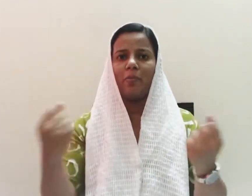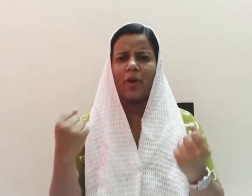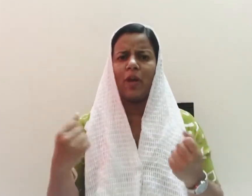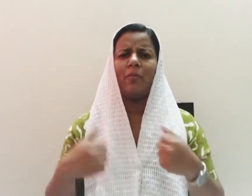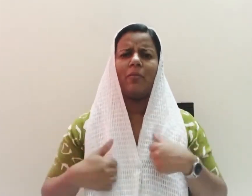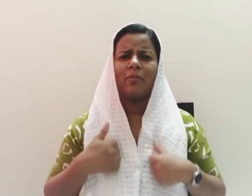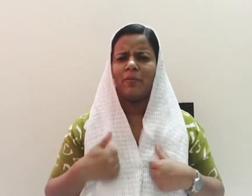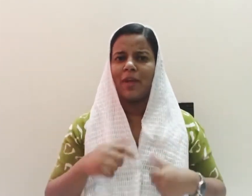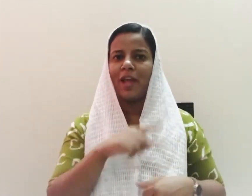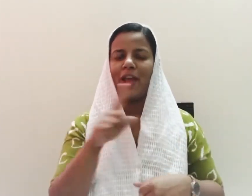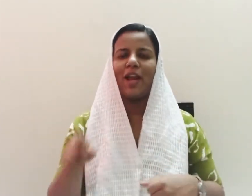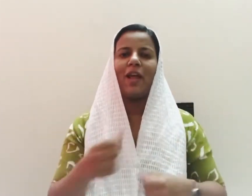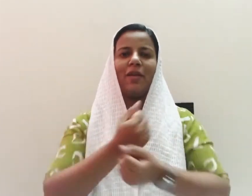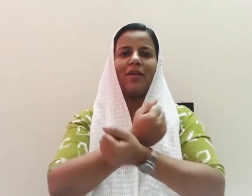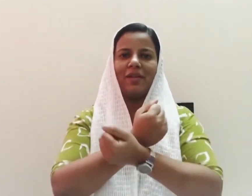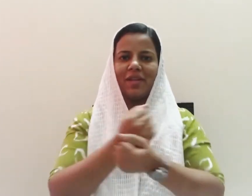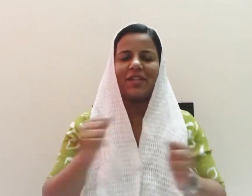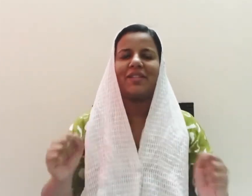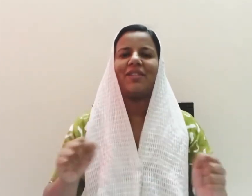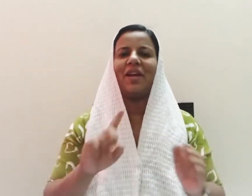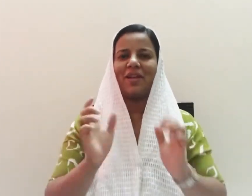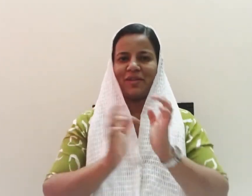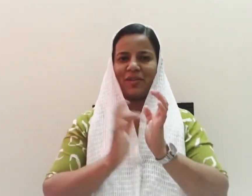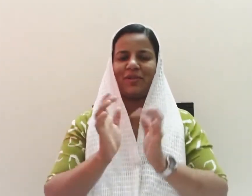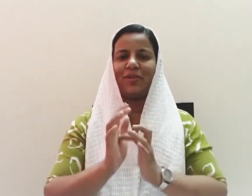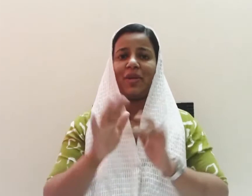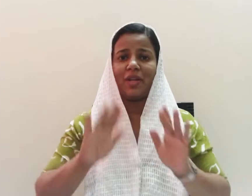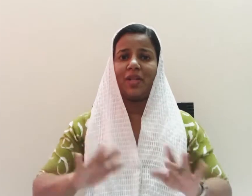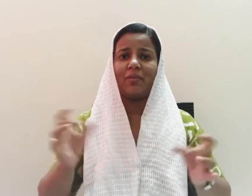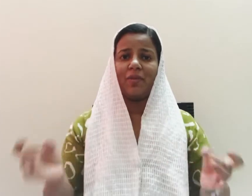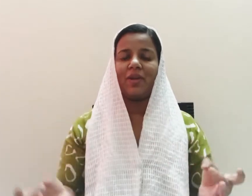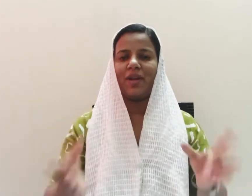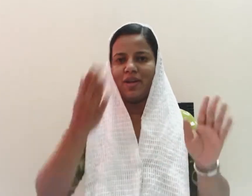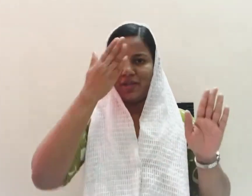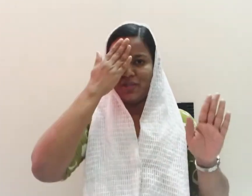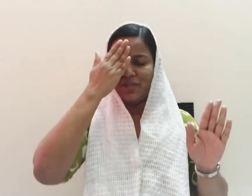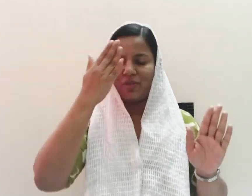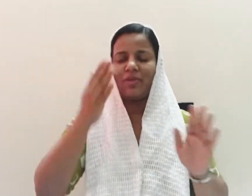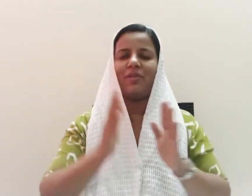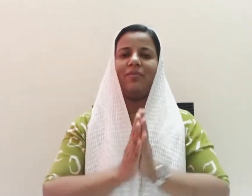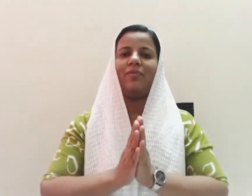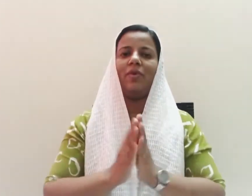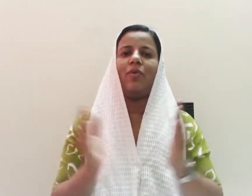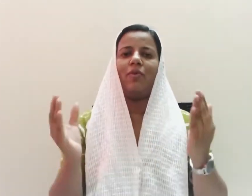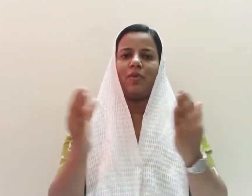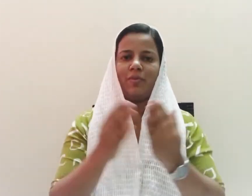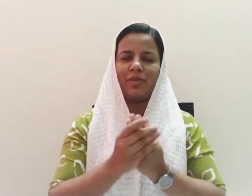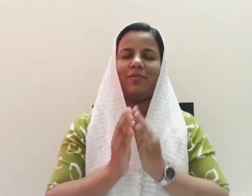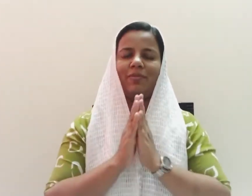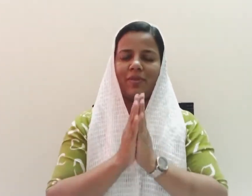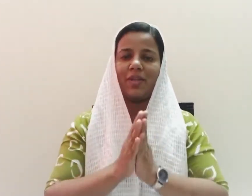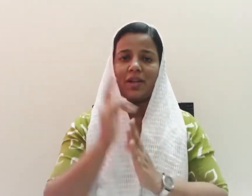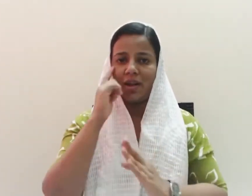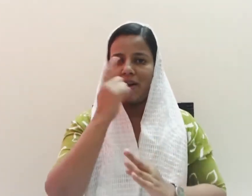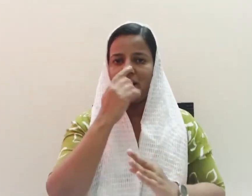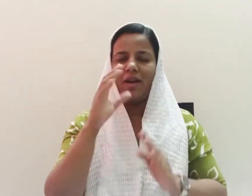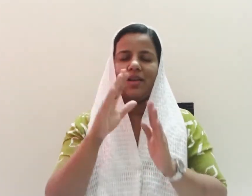അവൻ രക്ഷാദുർഗം തന്നെ. സ്തോത്രം കഥാവേ. ഞങ്ങൾ ഈ പ്രഭാതത്തിനായിട്ട് സ്തോത്രം പറയുന്നു കഥാവേ. നമുക്കൊരുമിച്ച് പ്രാർത്ഥിക്കാം. എല്ലാവരുടെയും